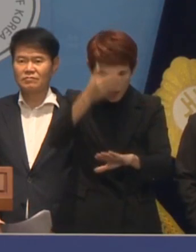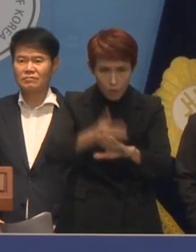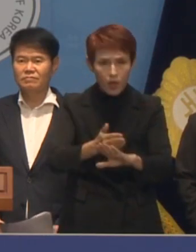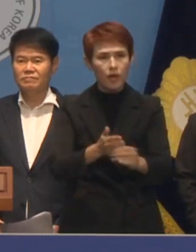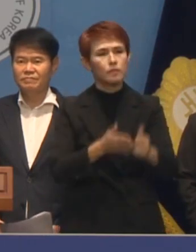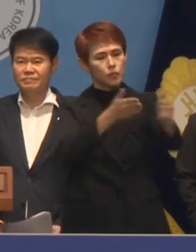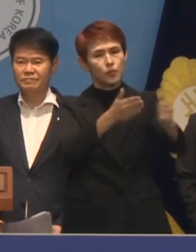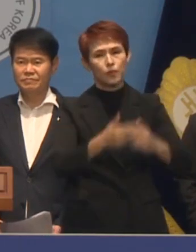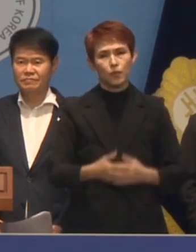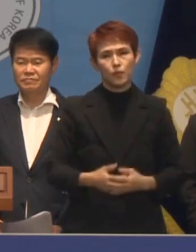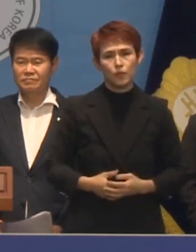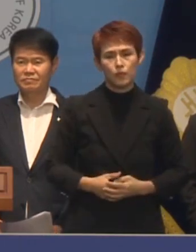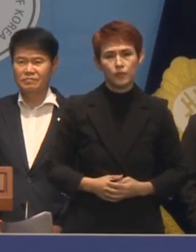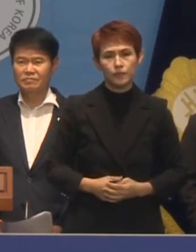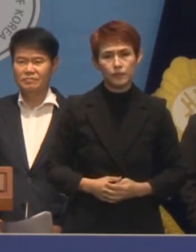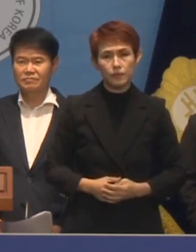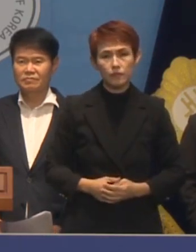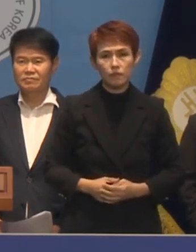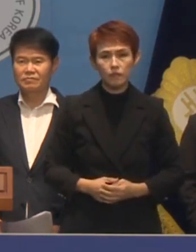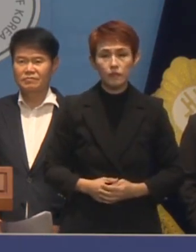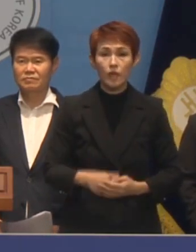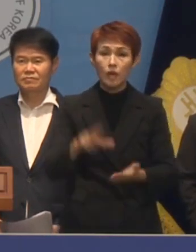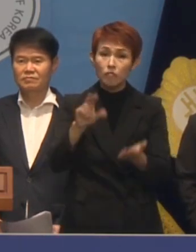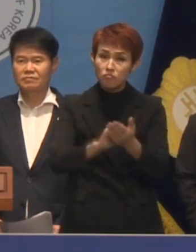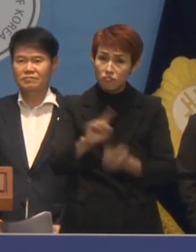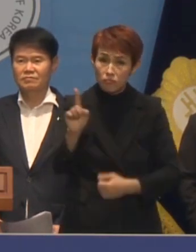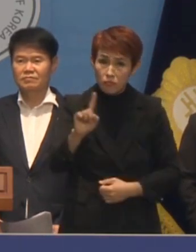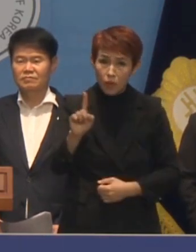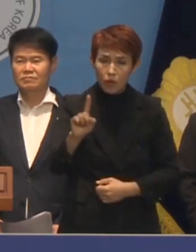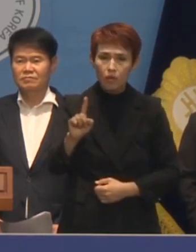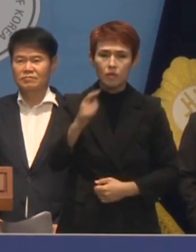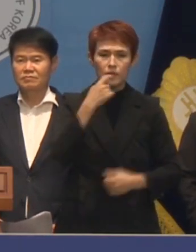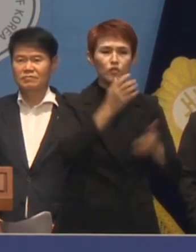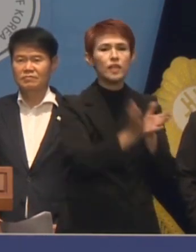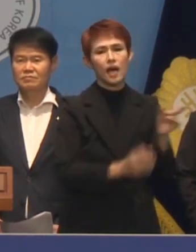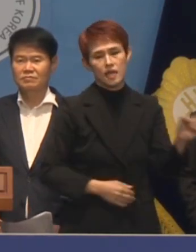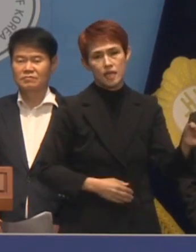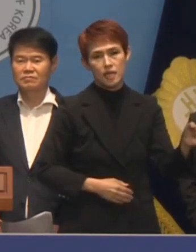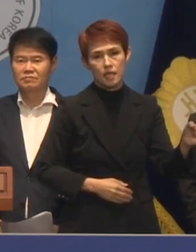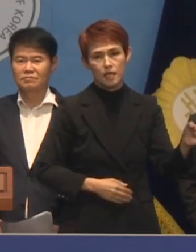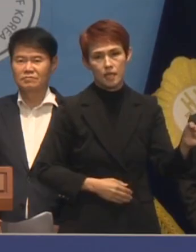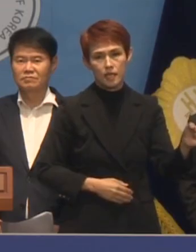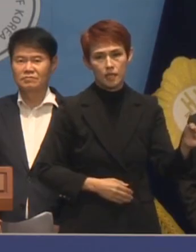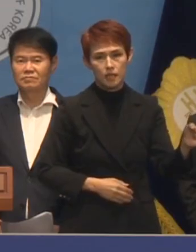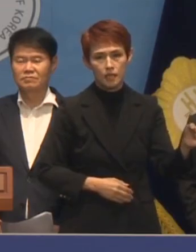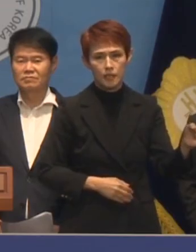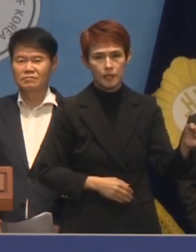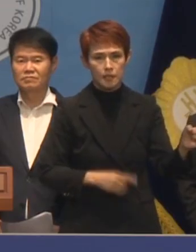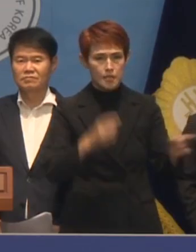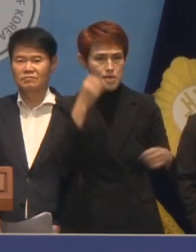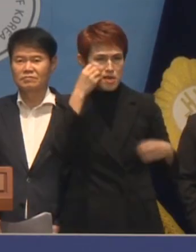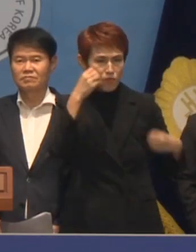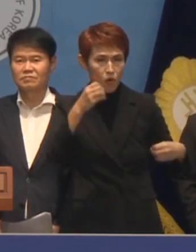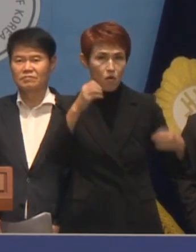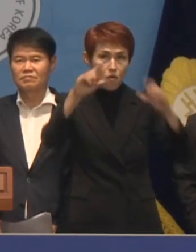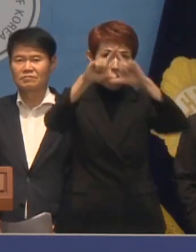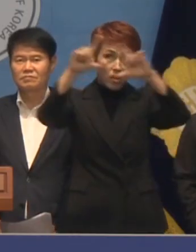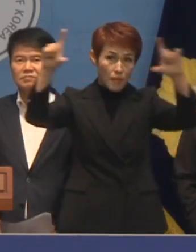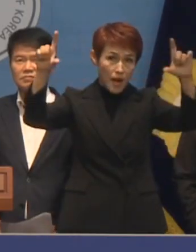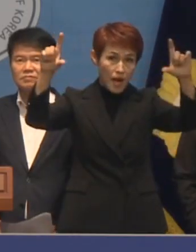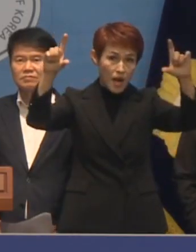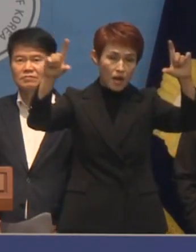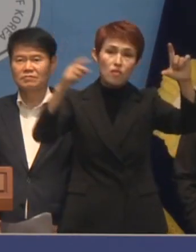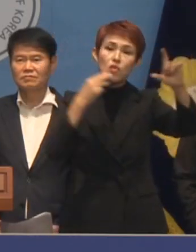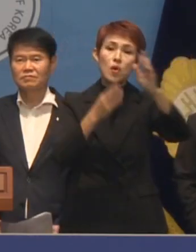사과하십시오. 그런데 문제는 민주당이 전략적이고 조직적으로 이 현수막을